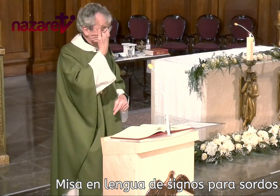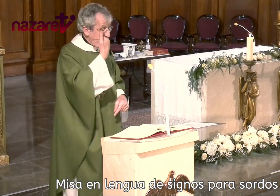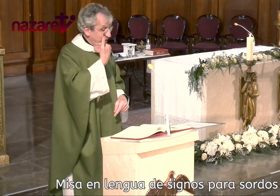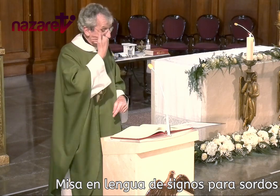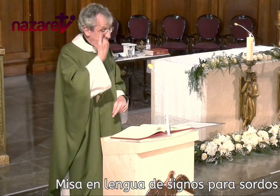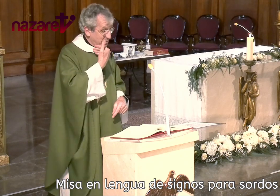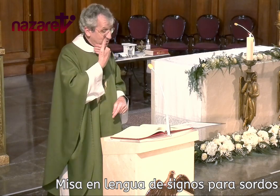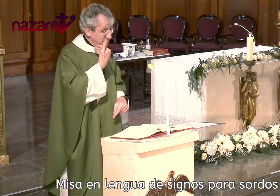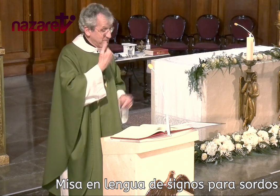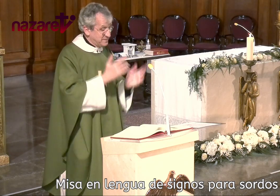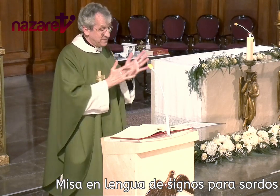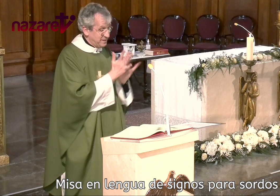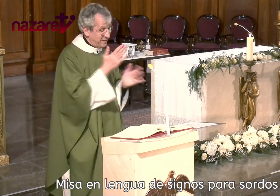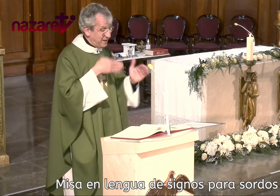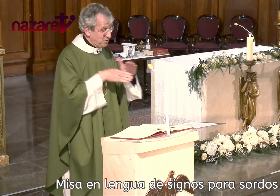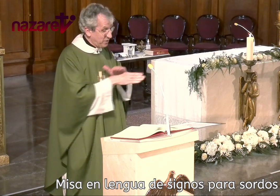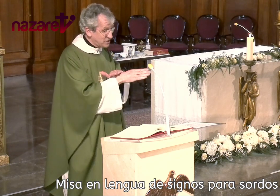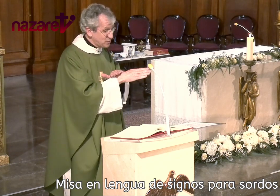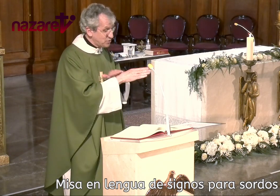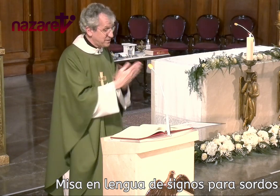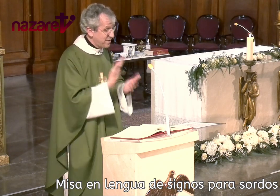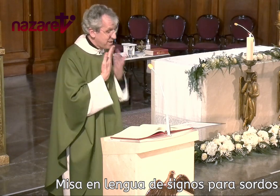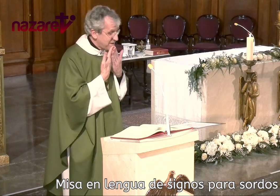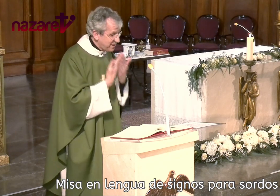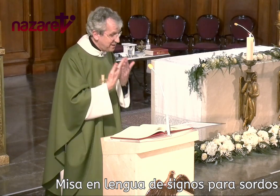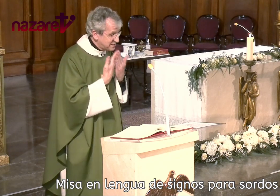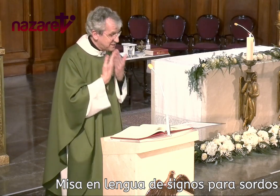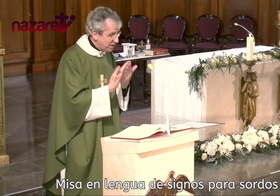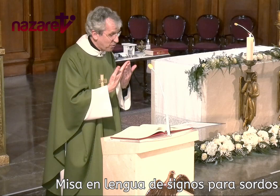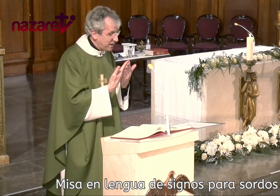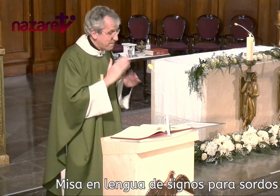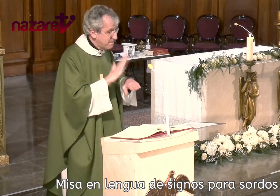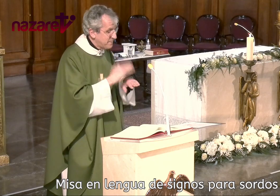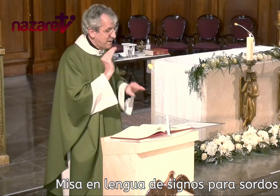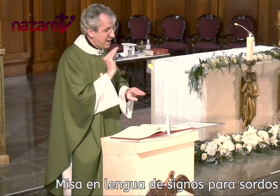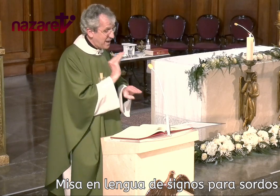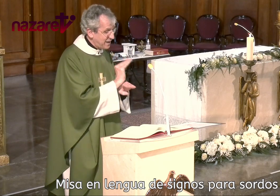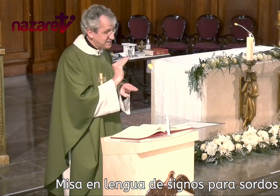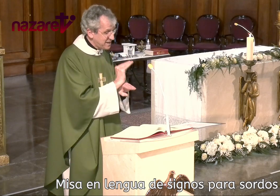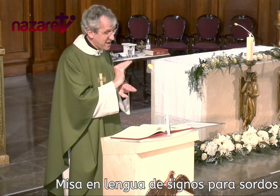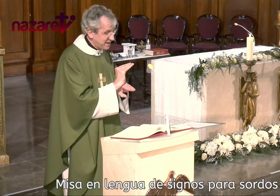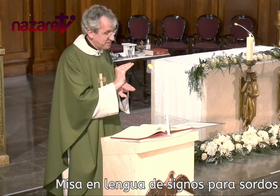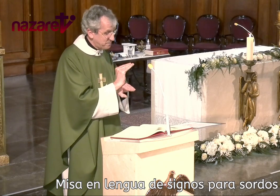el sábado entró jesús en la sinagoga a enseñar